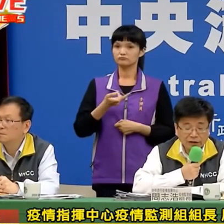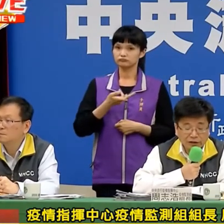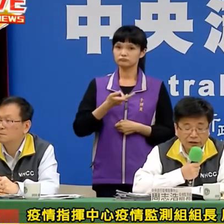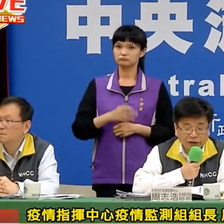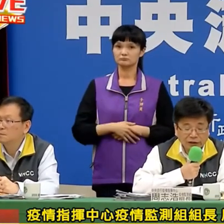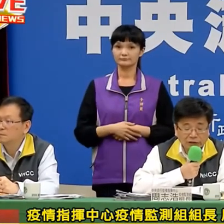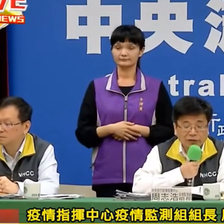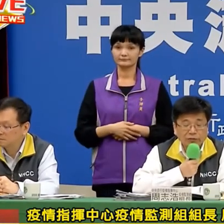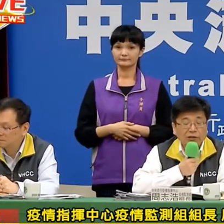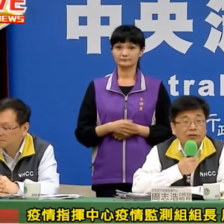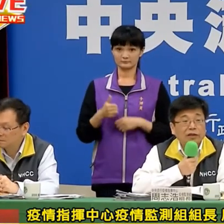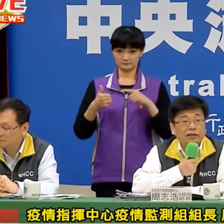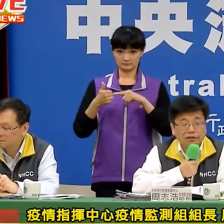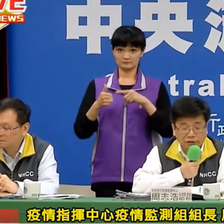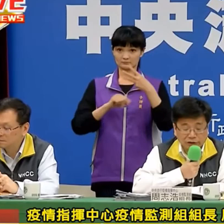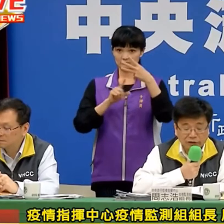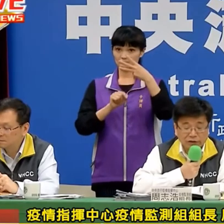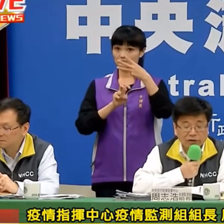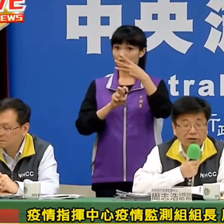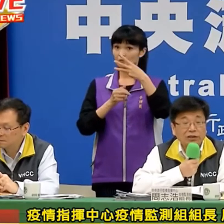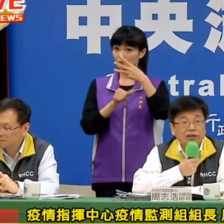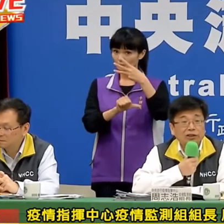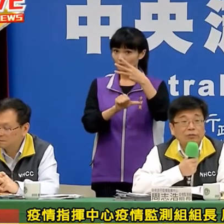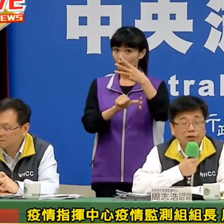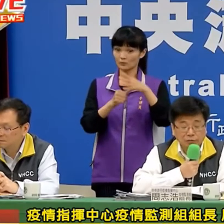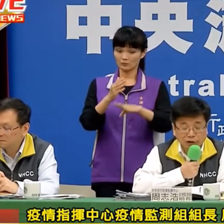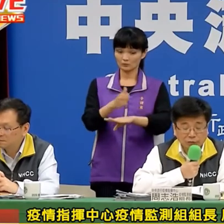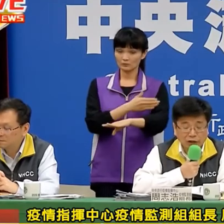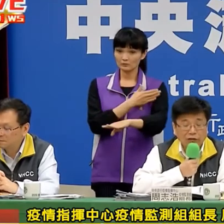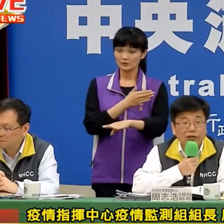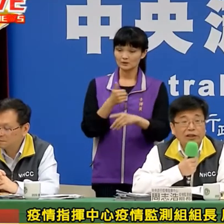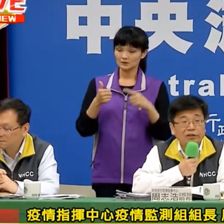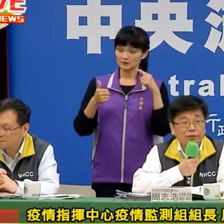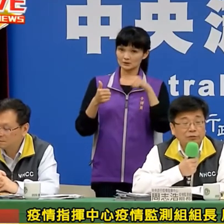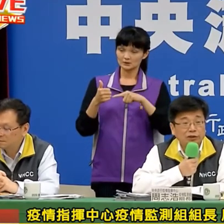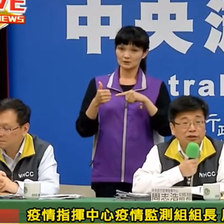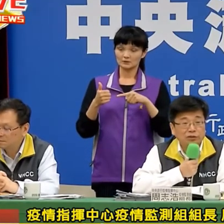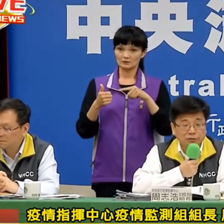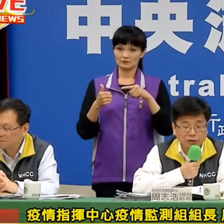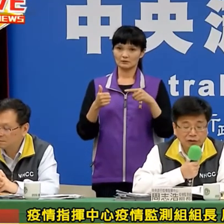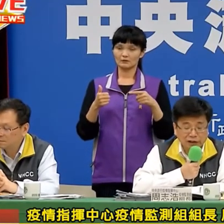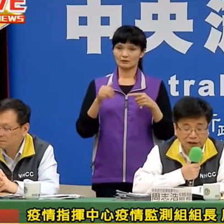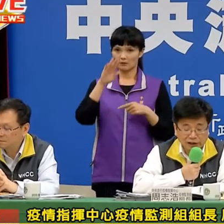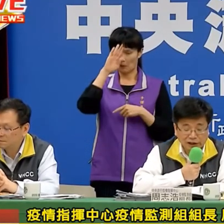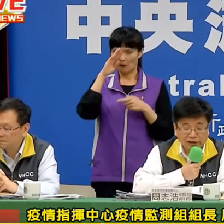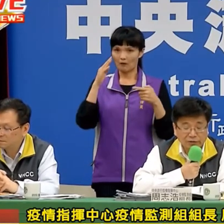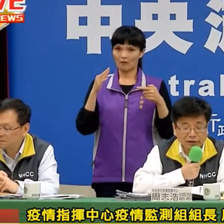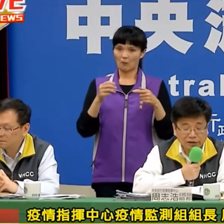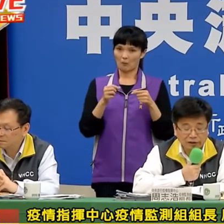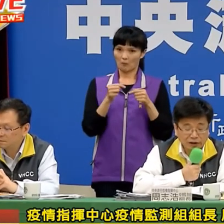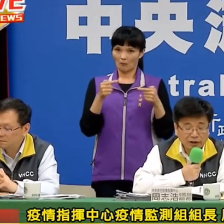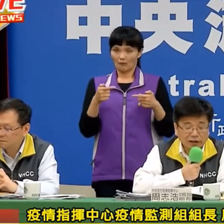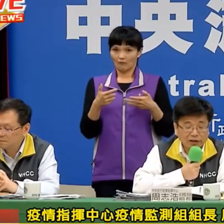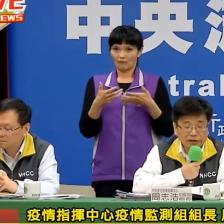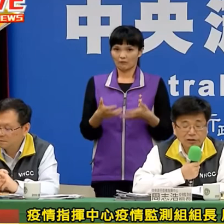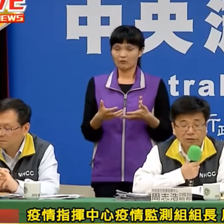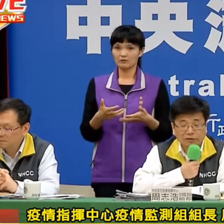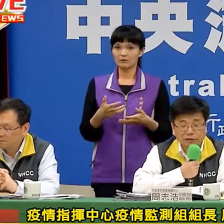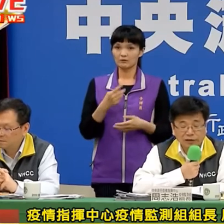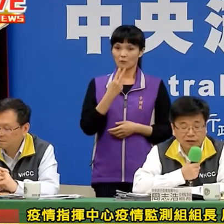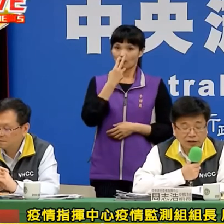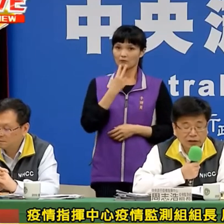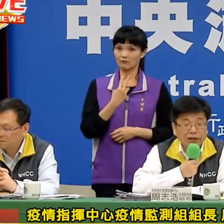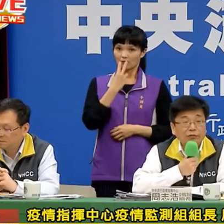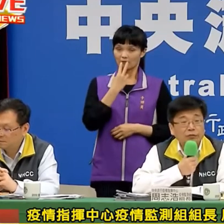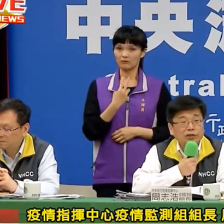在3月25号的时候开始就是情形就变得比较不好，就开始呼吸窘迫，那这可以看得出来是大概是